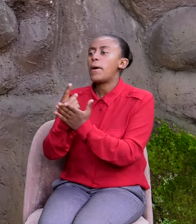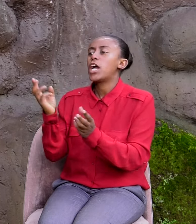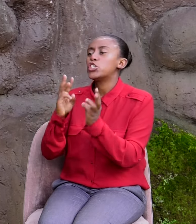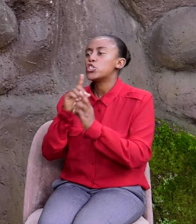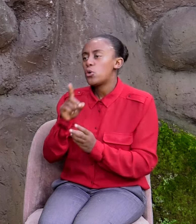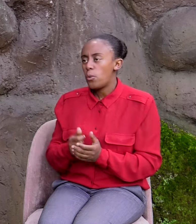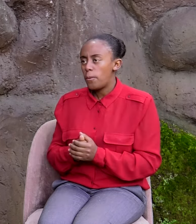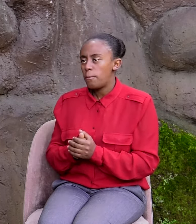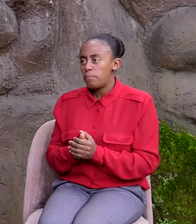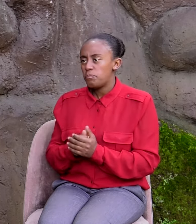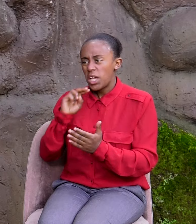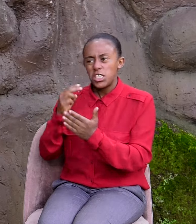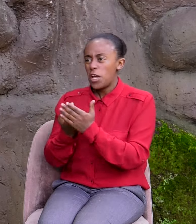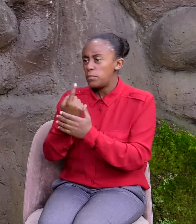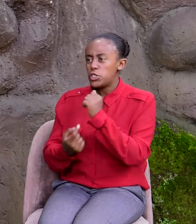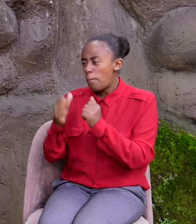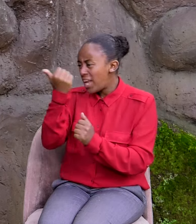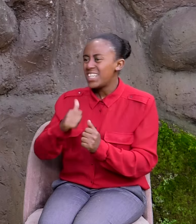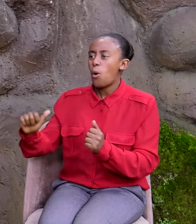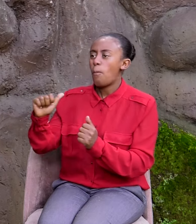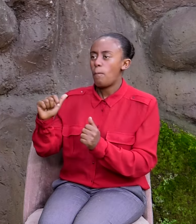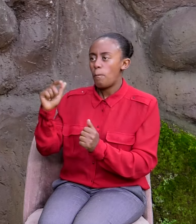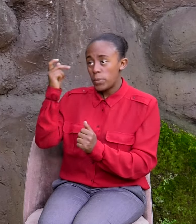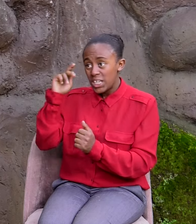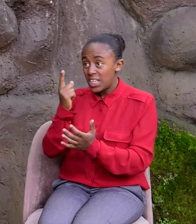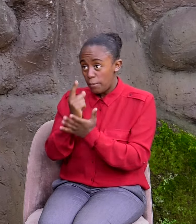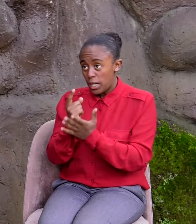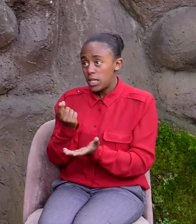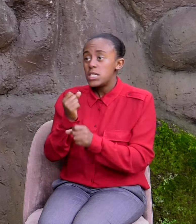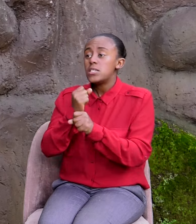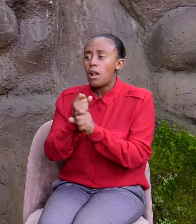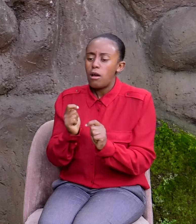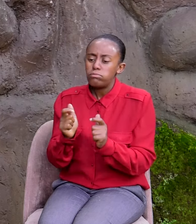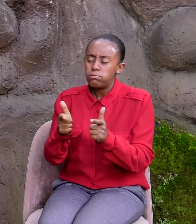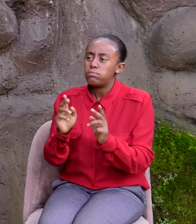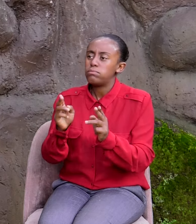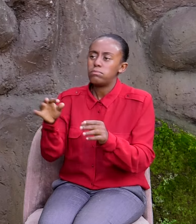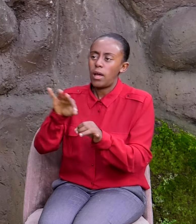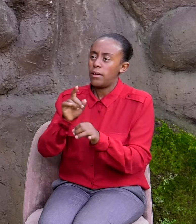ነው። በጋዜጠኝነት ብቻ የተመረቀም ሳይሆን በማንኛውም ፊልድ የተመረቀ ሰው ስራ ቶሎ አያገኝም።